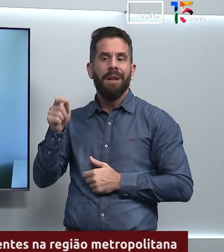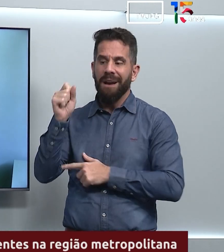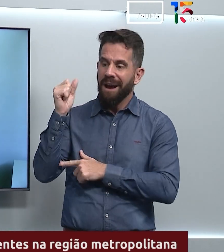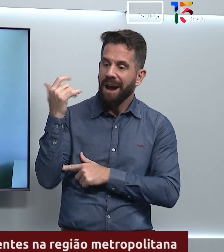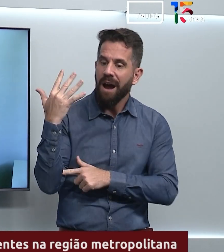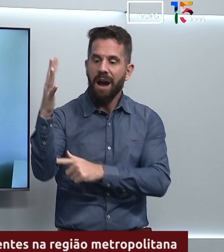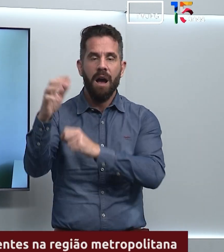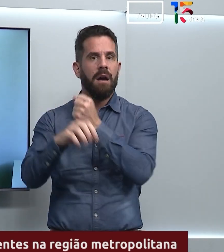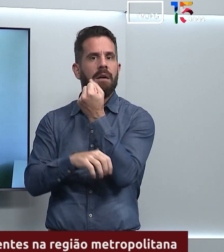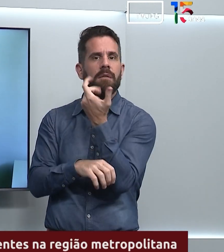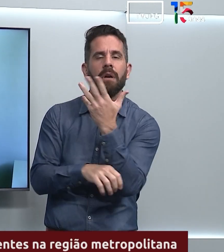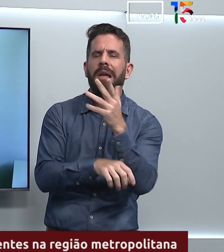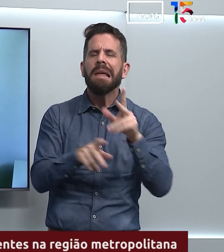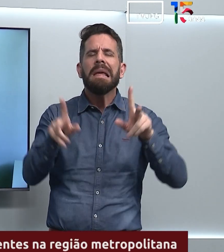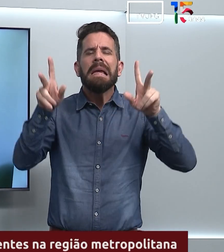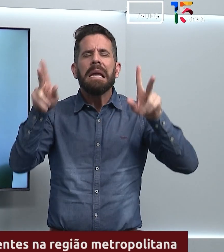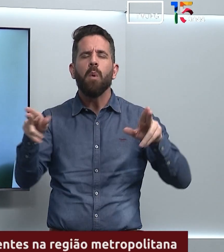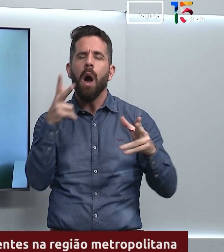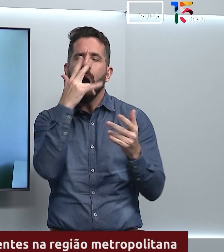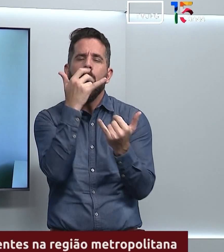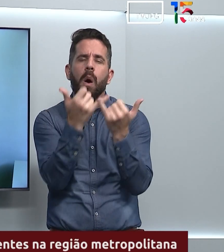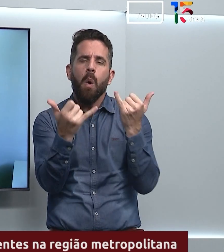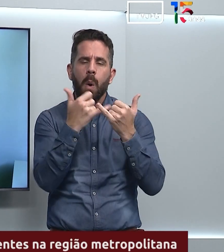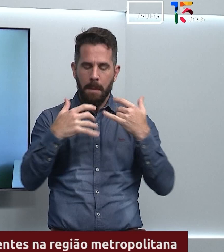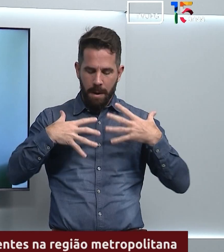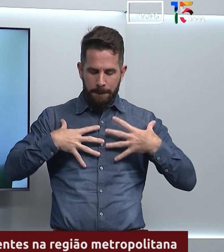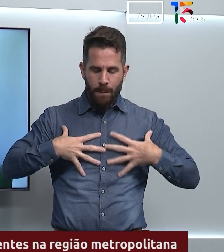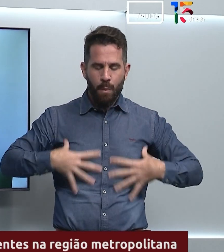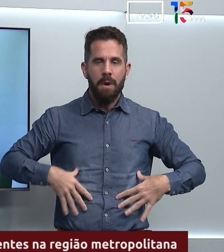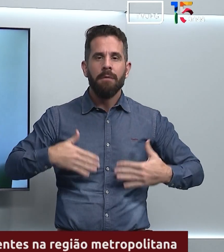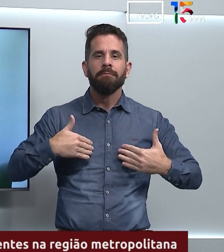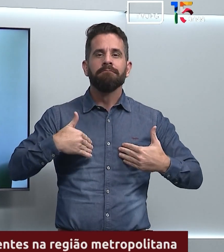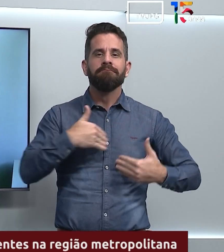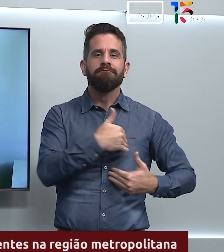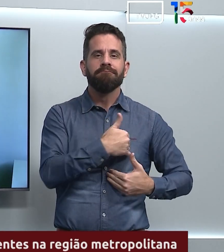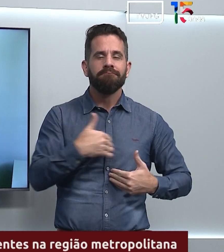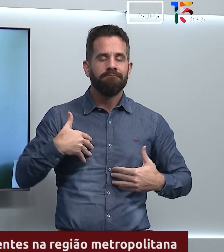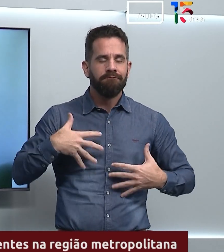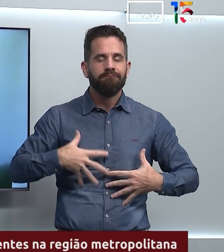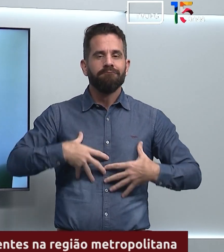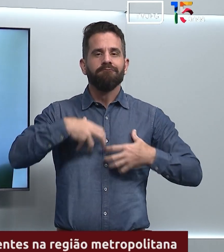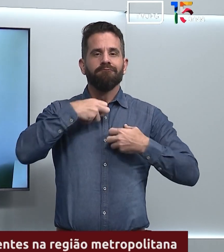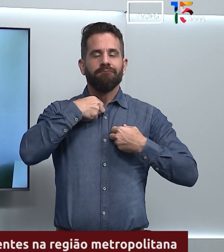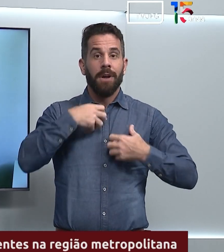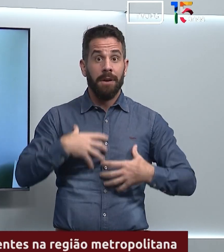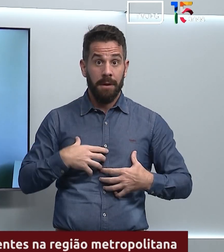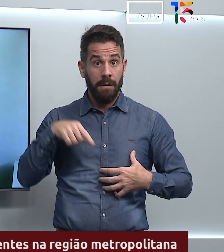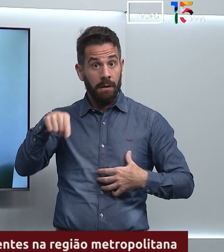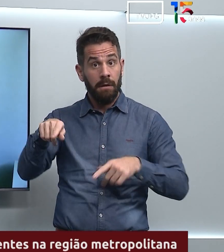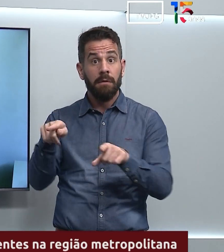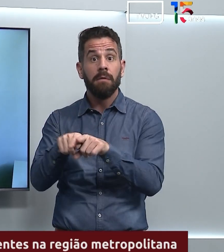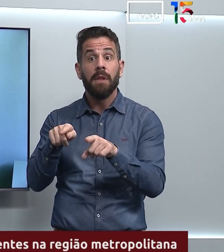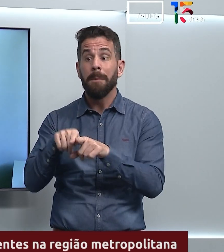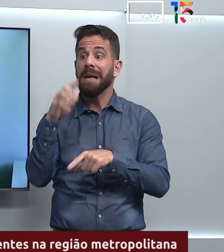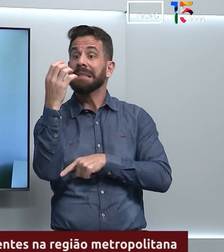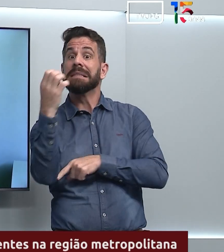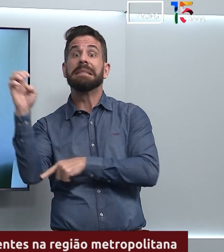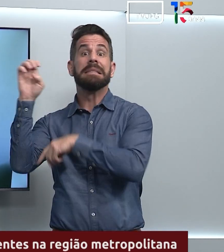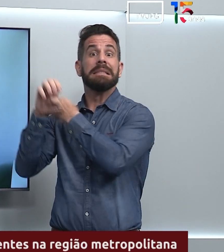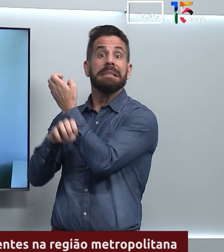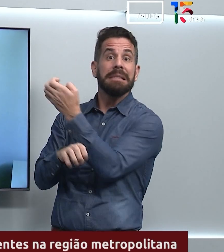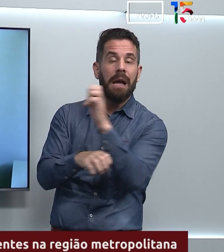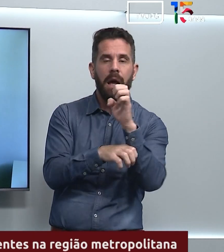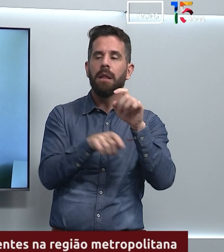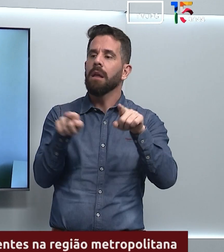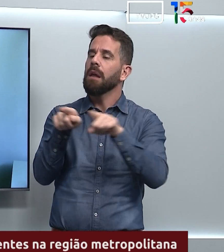também temos que pensar que ela também é o armazenamento, ela é a caixa d'água, né? A gente chama o cerrado de caixa d'água, mas de fato é a vegetação